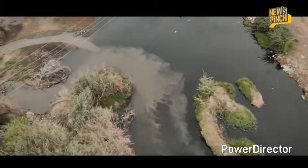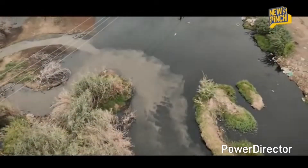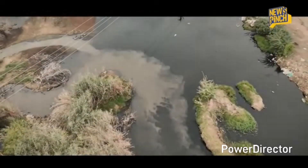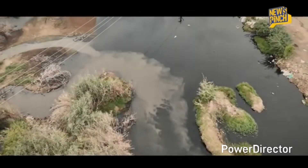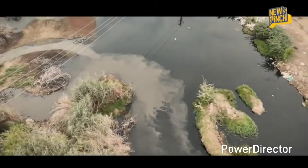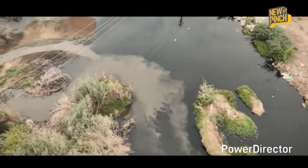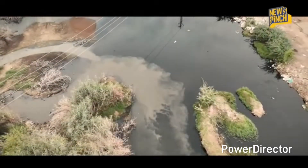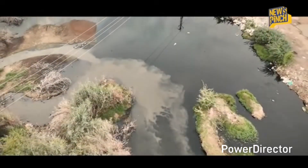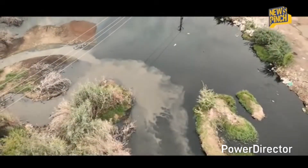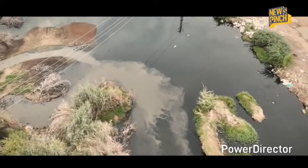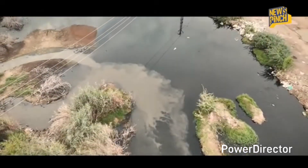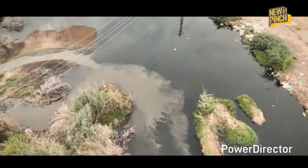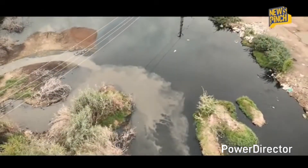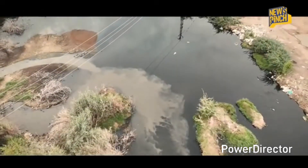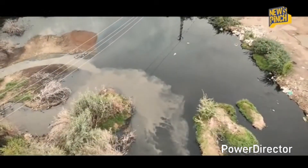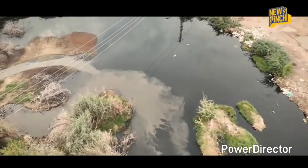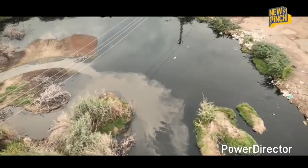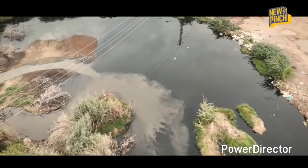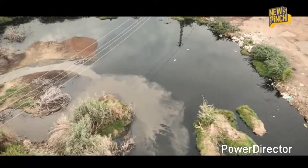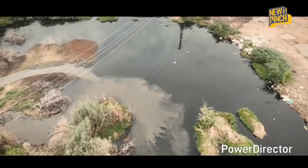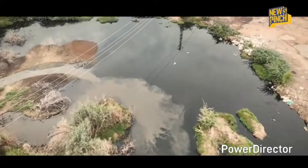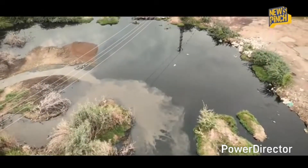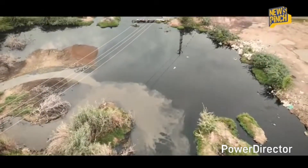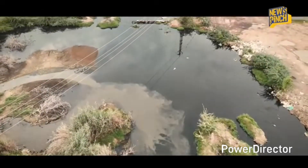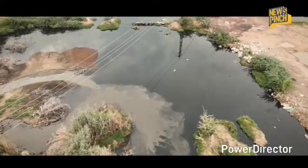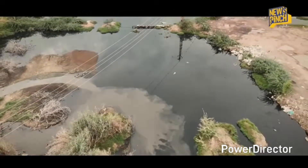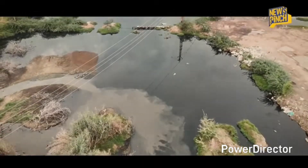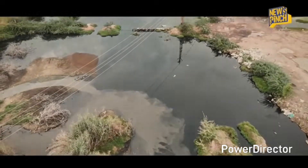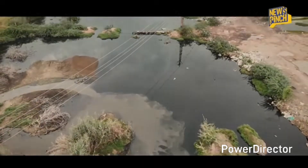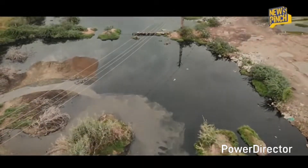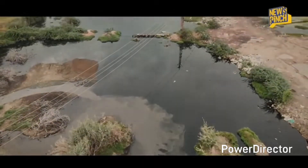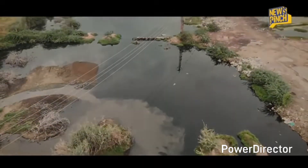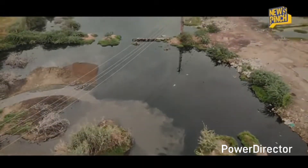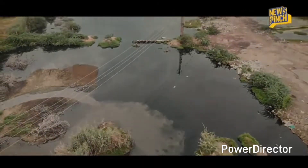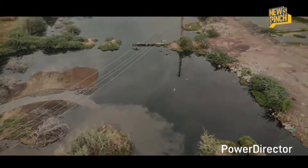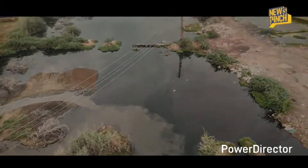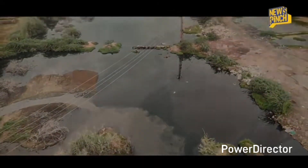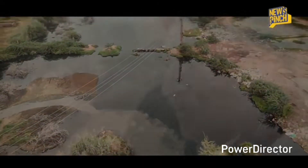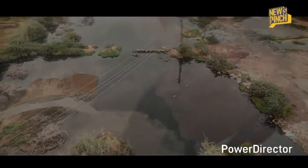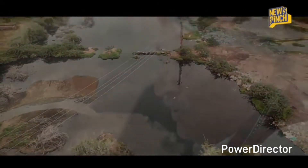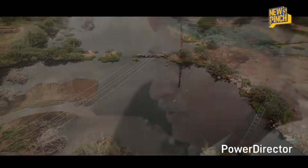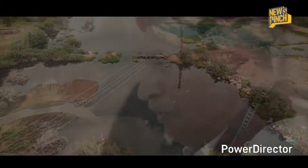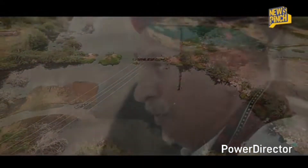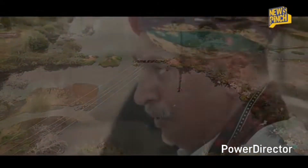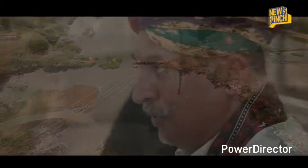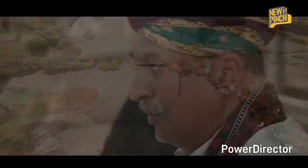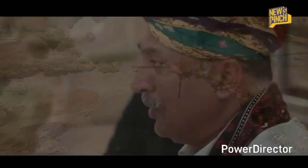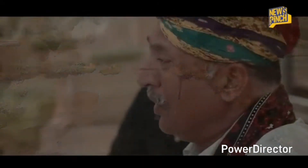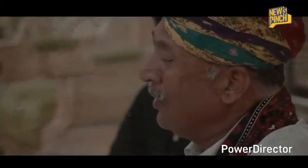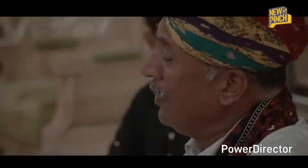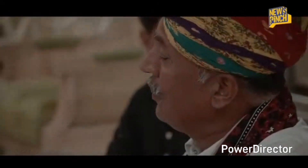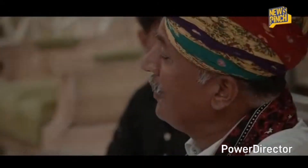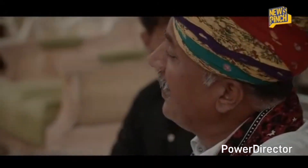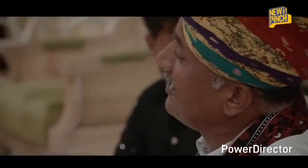मिनख पुकारे, नदियाँ नीर बहा हो,